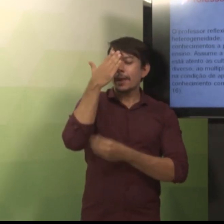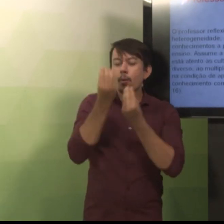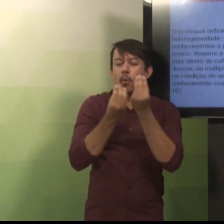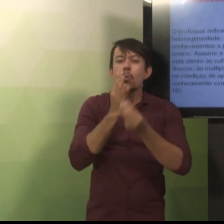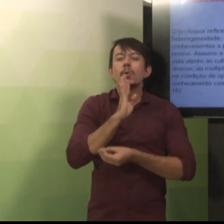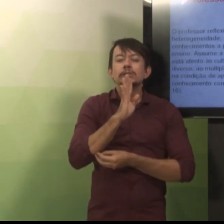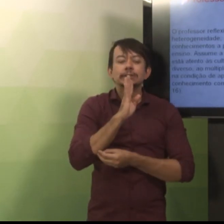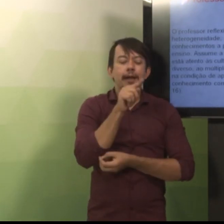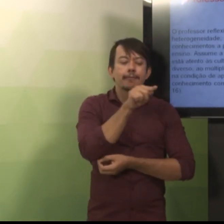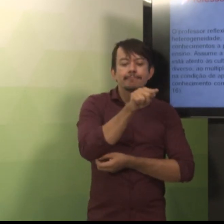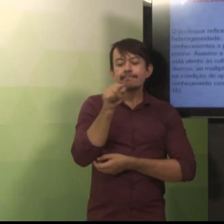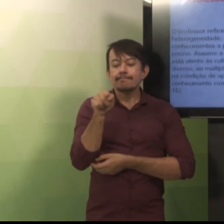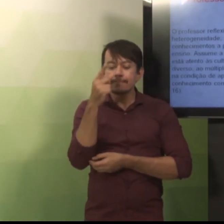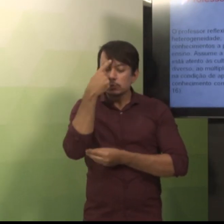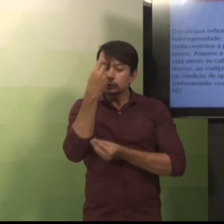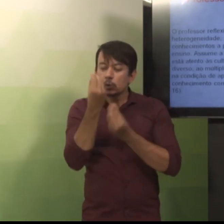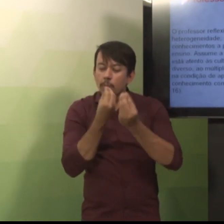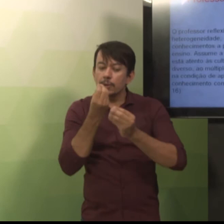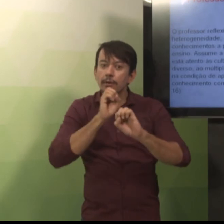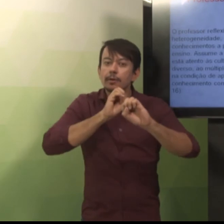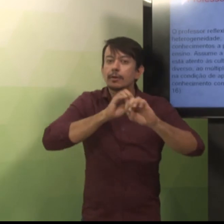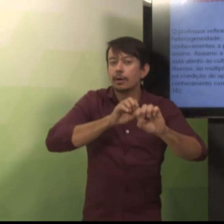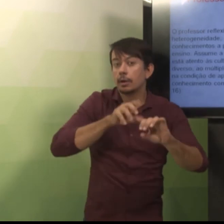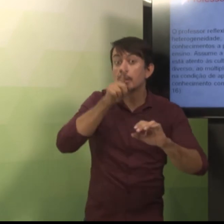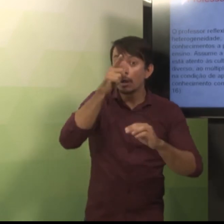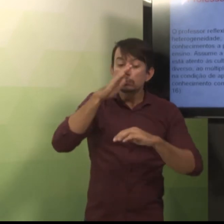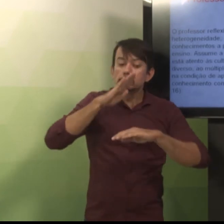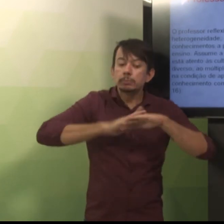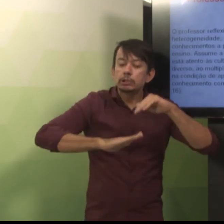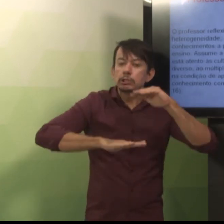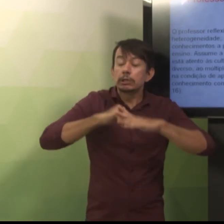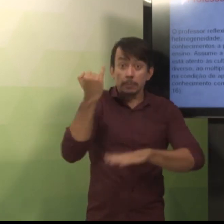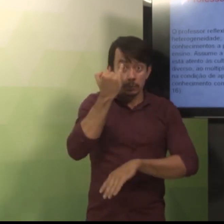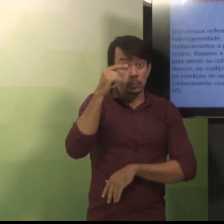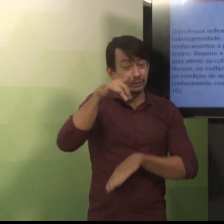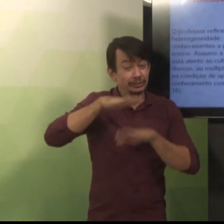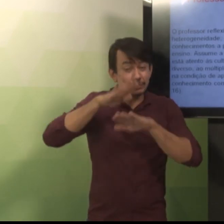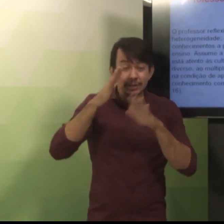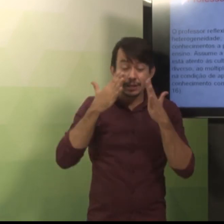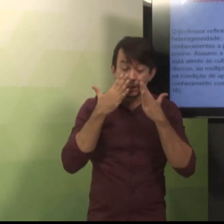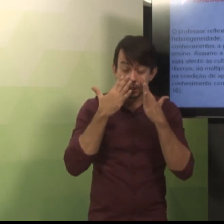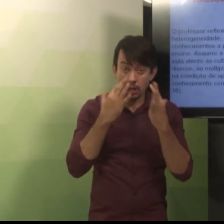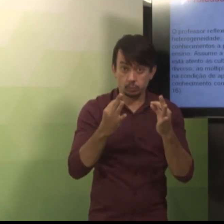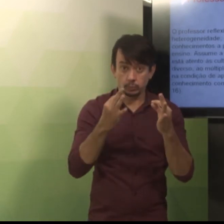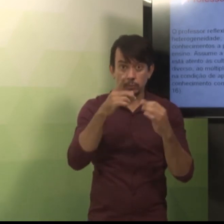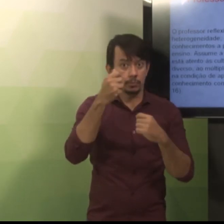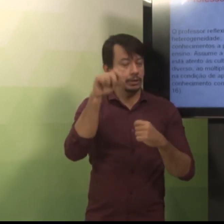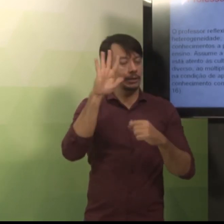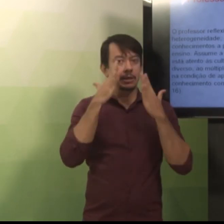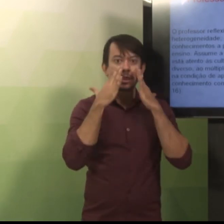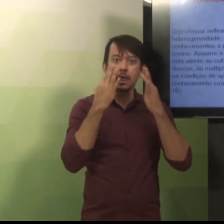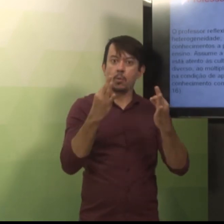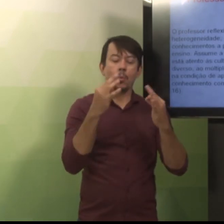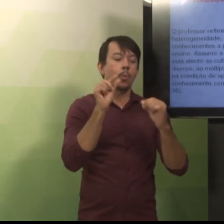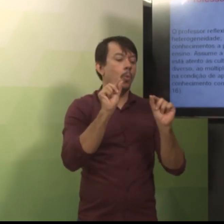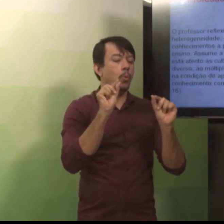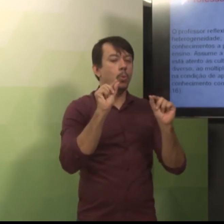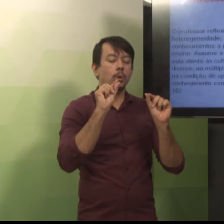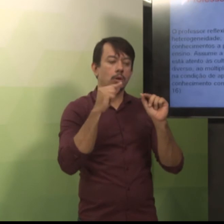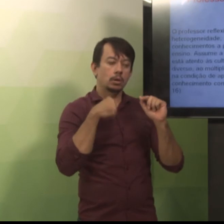Cada um com especificidades diferentes. Então, eu tenho que pensar como ensinar esses alunos uma prática. Então, eu tenho que me atentar a